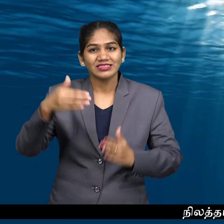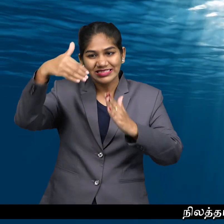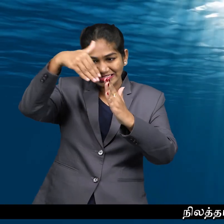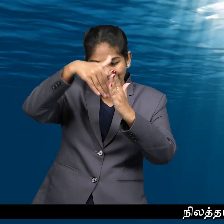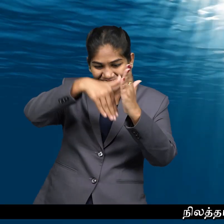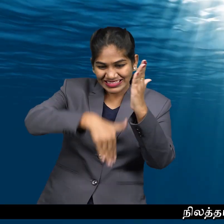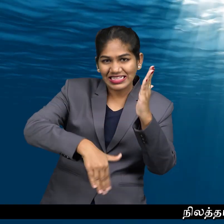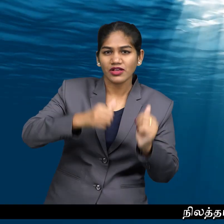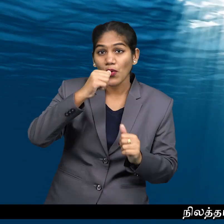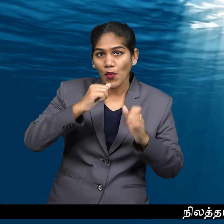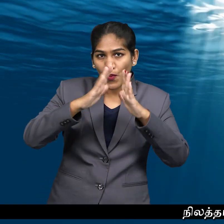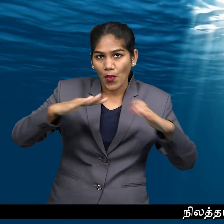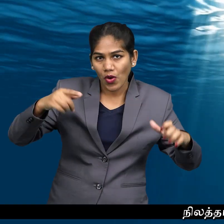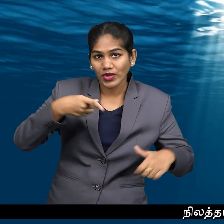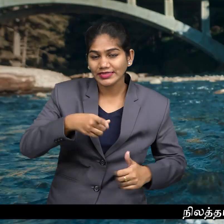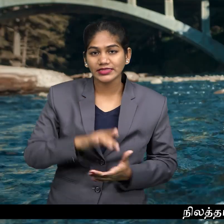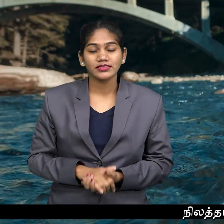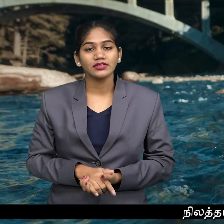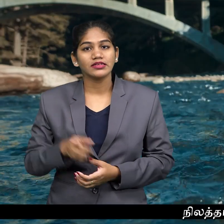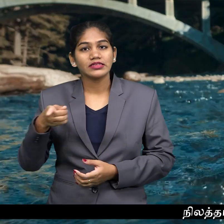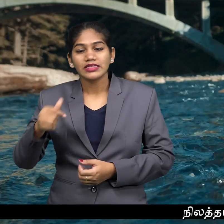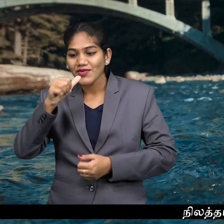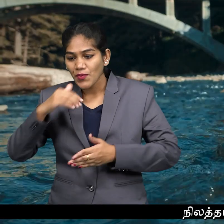நிலத்தடி நீர் மற்றும் ஆறுகள், ஏரிகள்